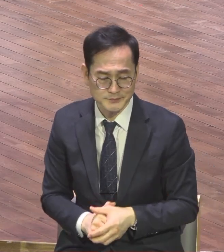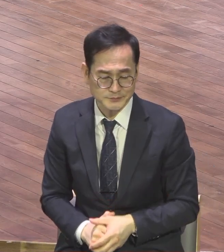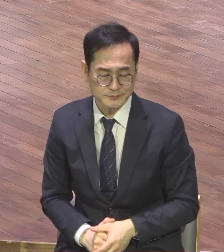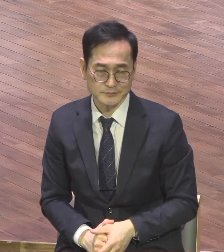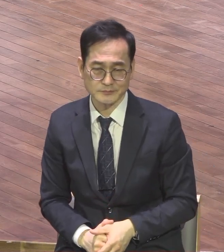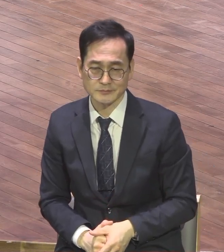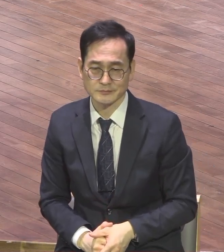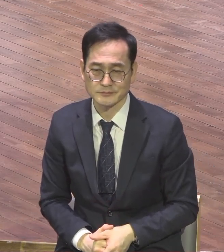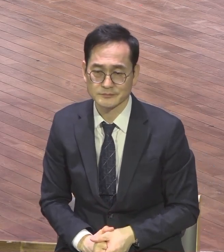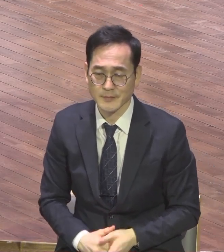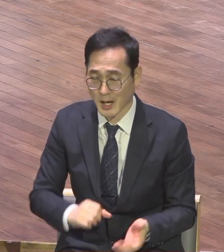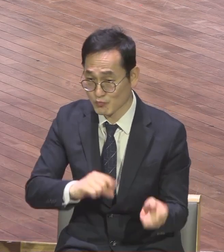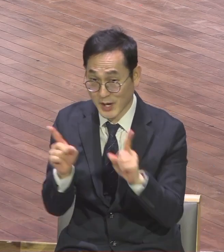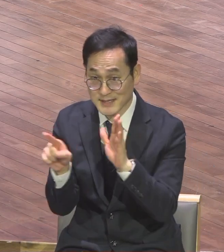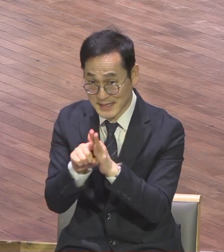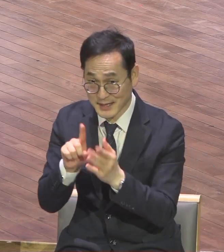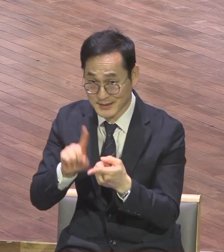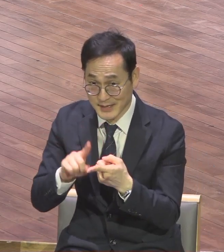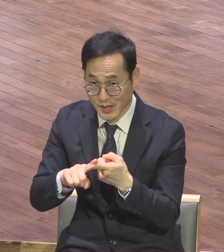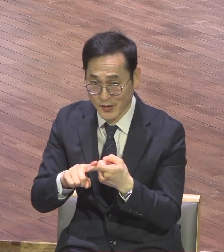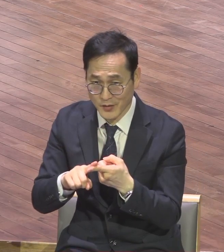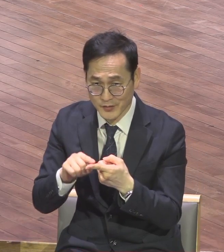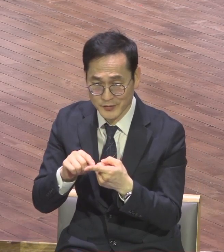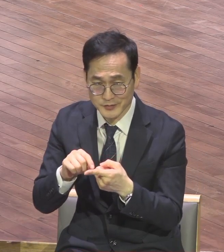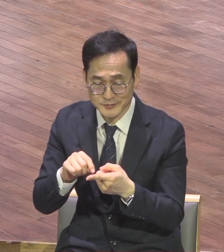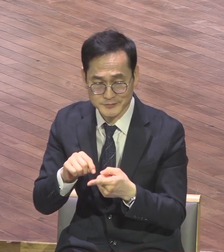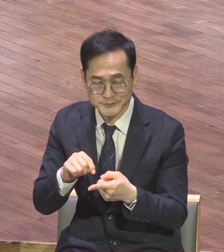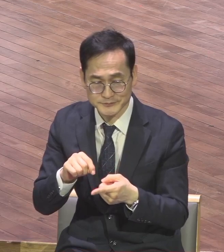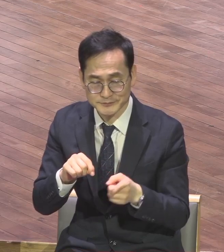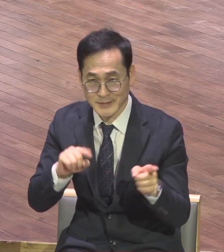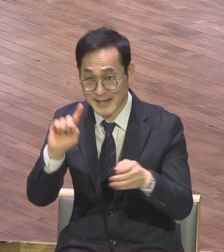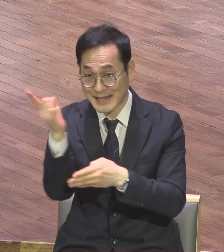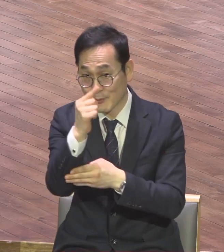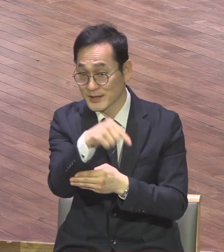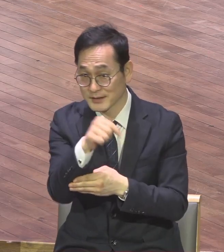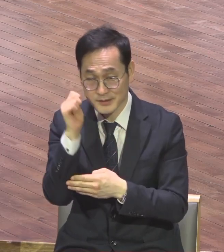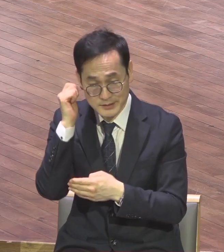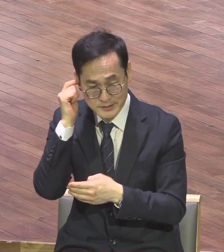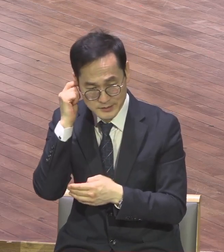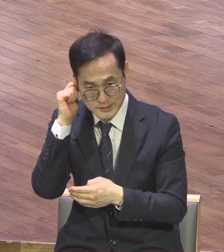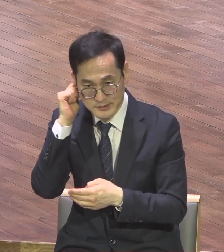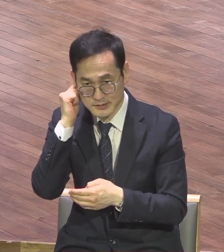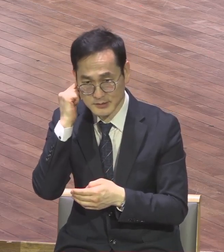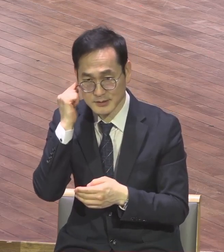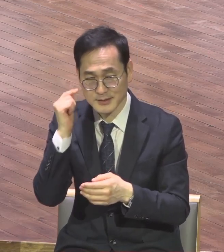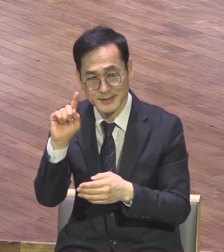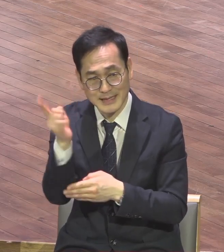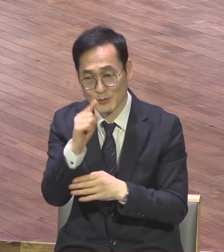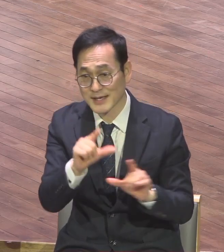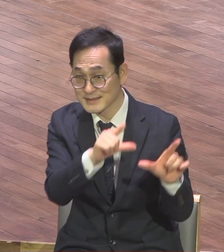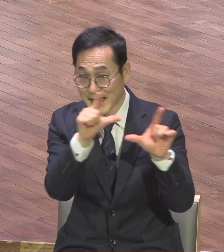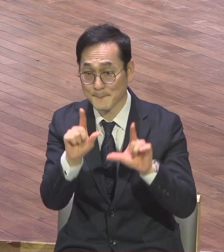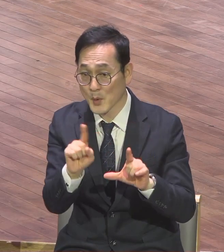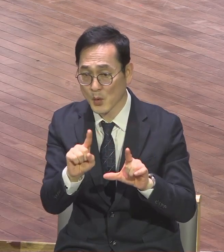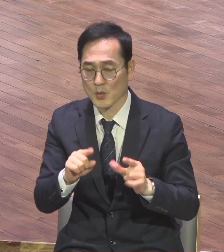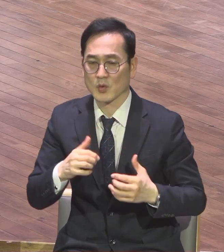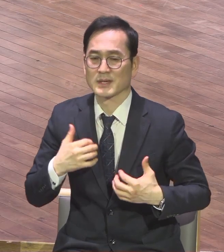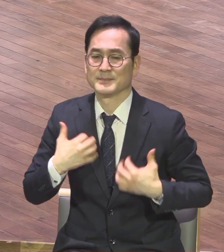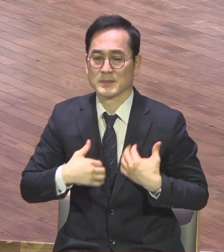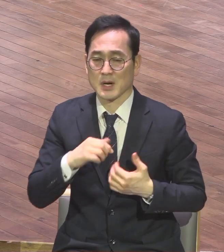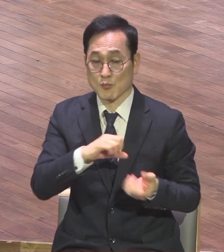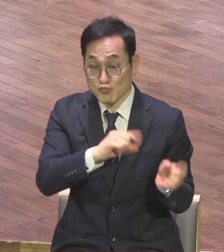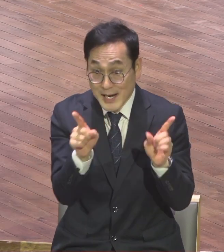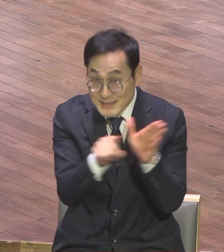어떤지를 다윗이 잘 보여주고 있습니다. 이 부활신앙을 가졌던 다윗의 삶을 한마디로 표현하면 기쁨이죠. 기쁨.